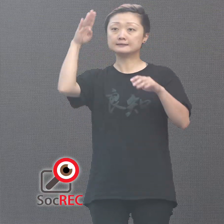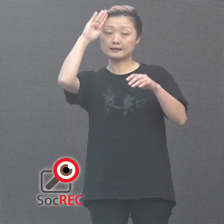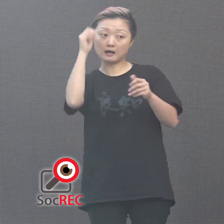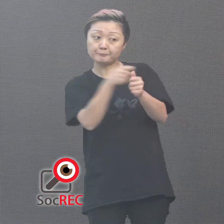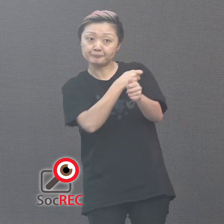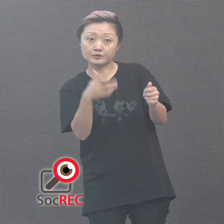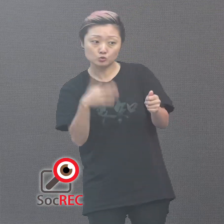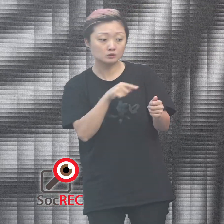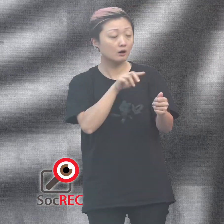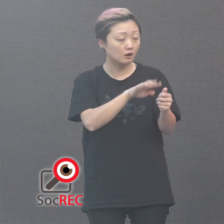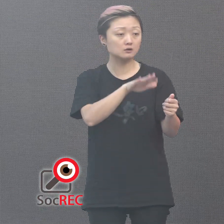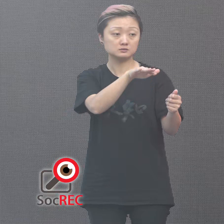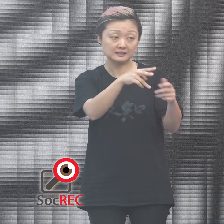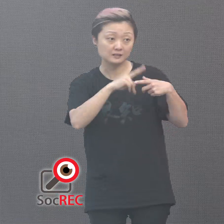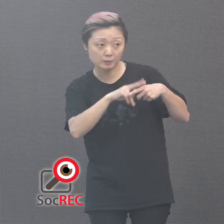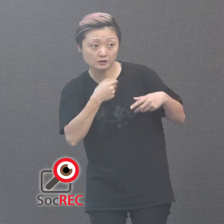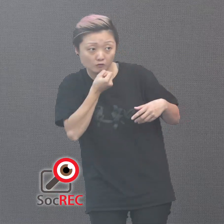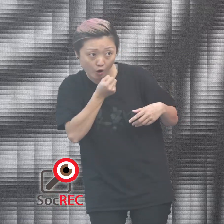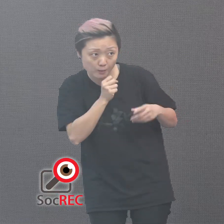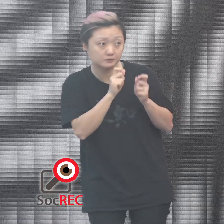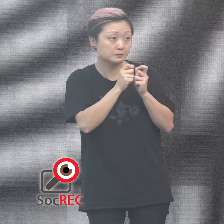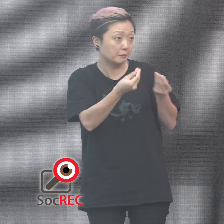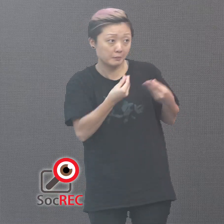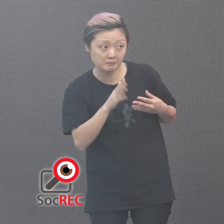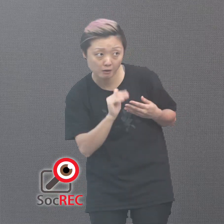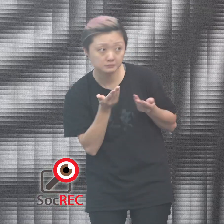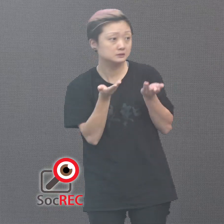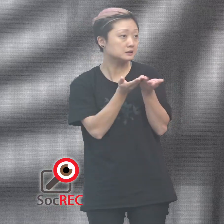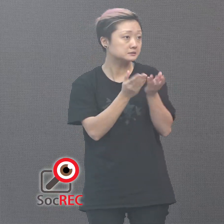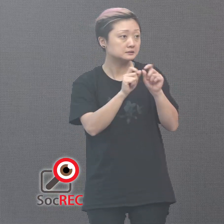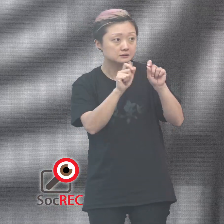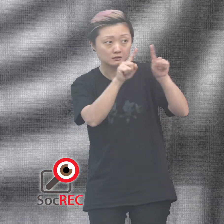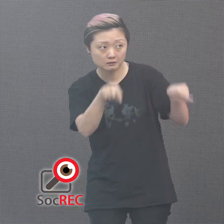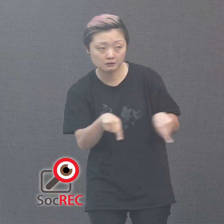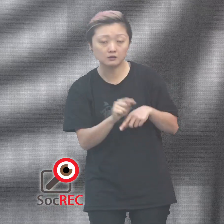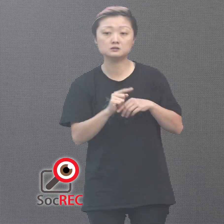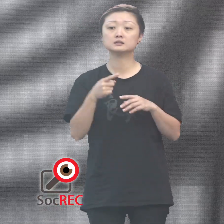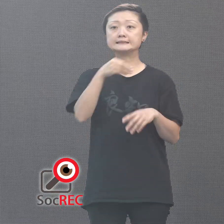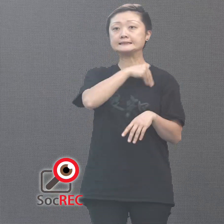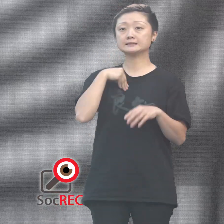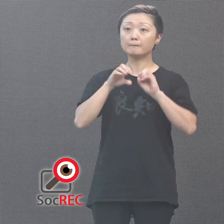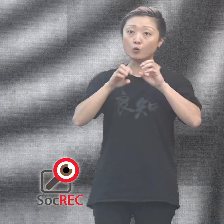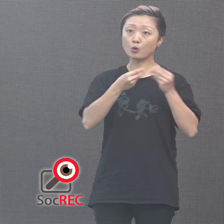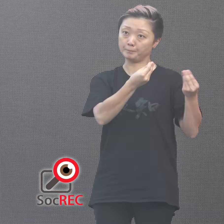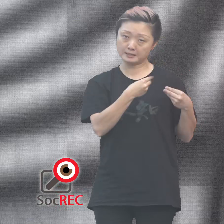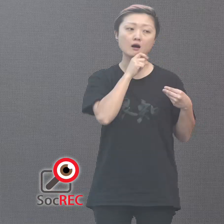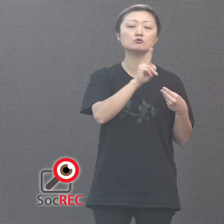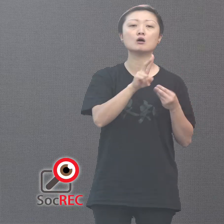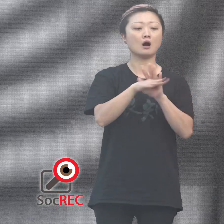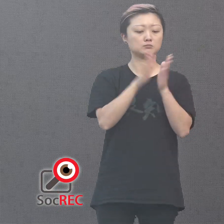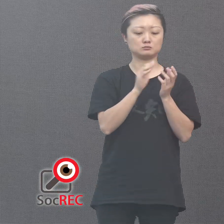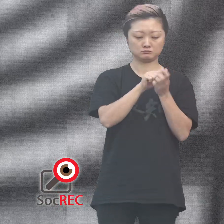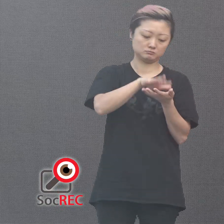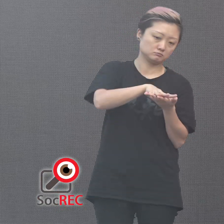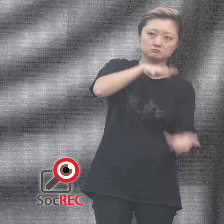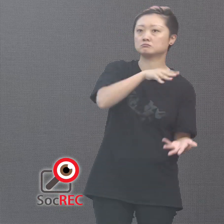係做了一些嘅證供俾我們啦，可能俾了一些甚至乎係一些嘅醫療報告我們，咁我亦都呈上咗去俾聯合國的特別專員